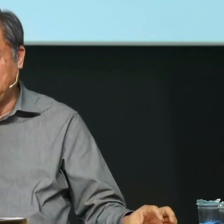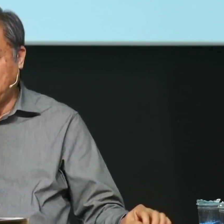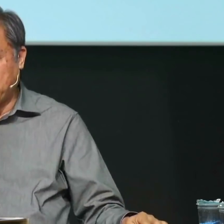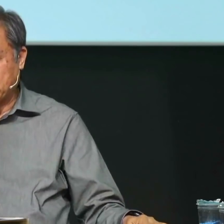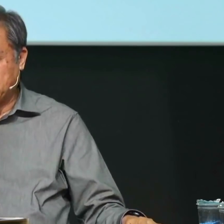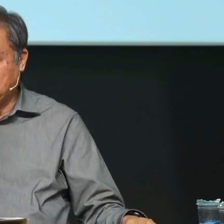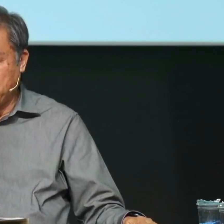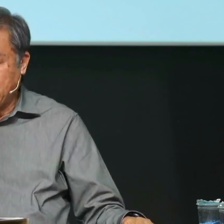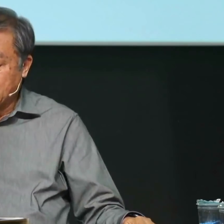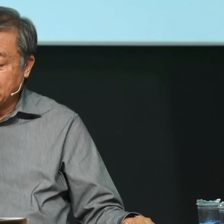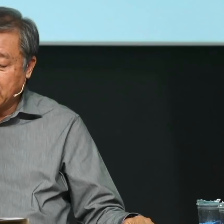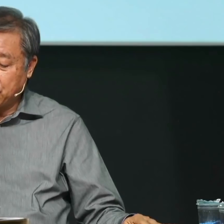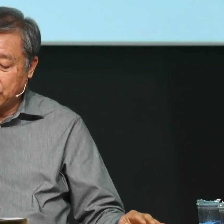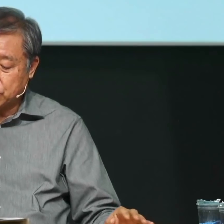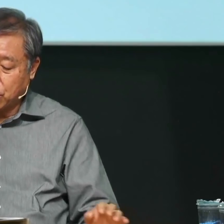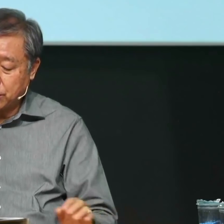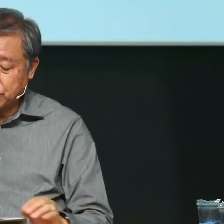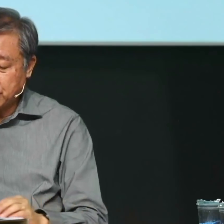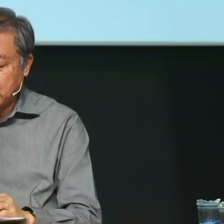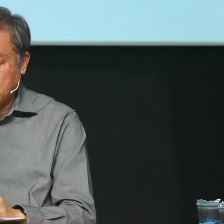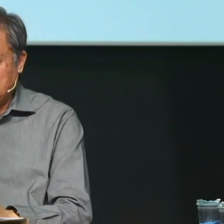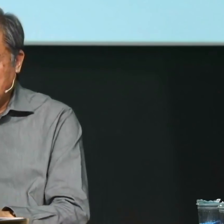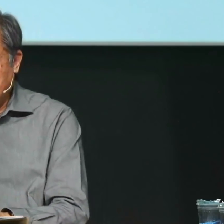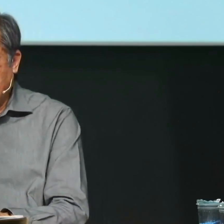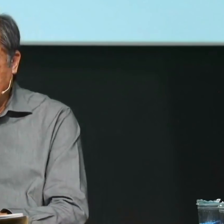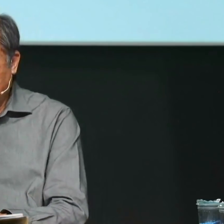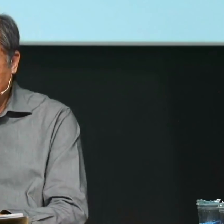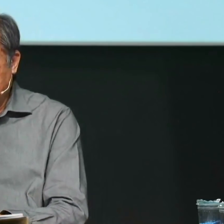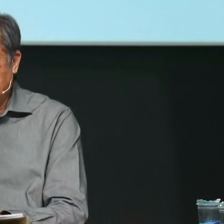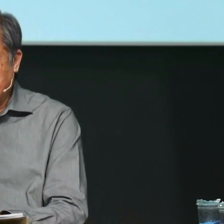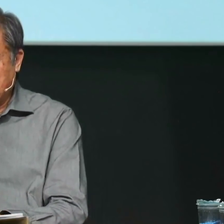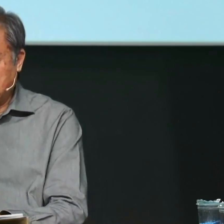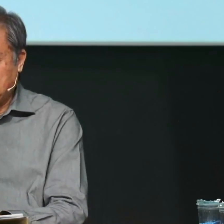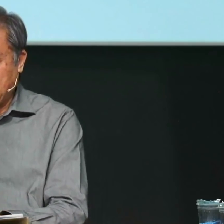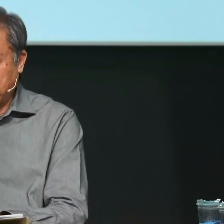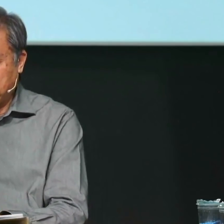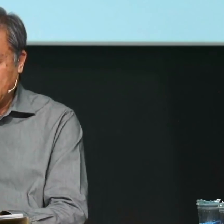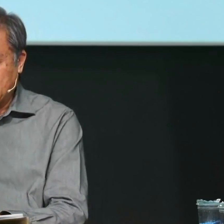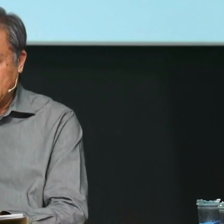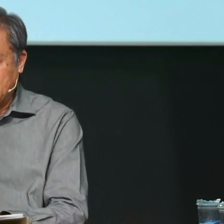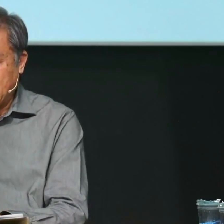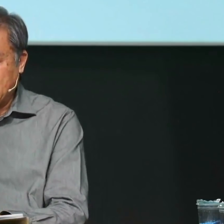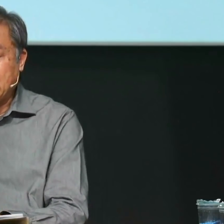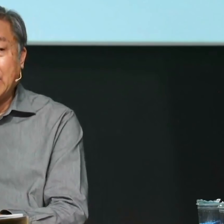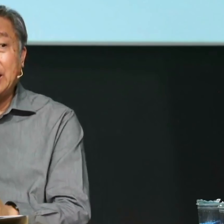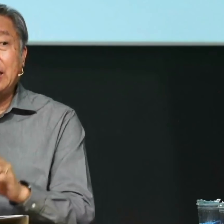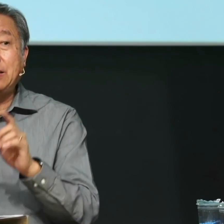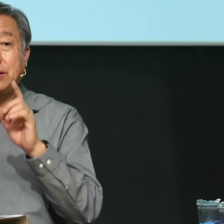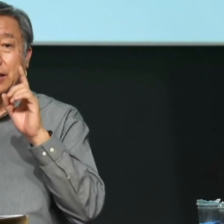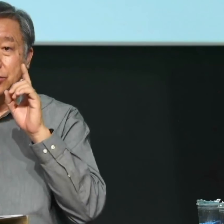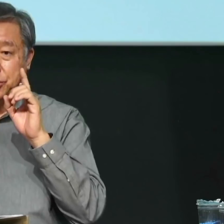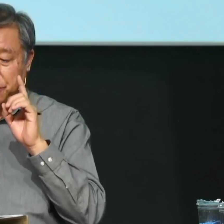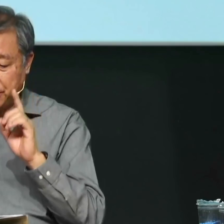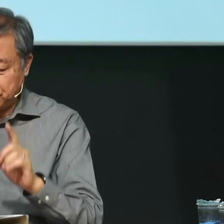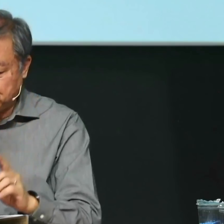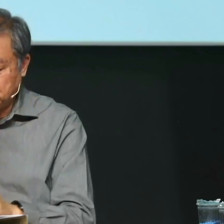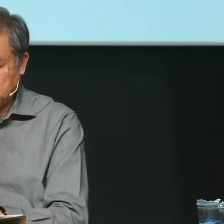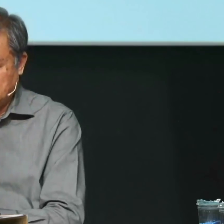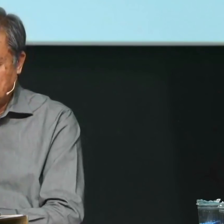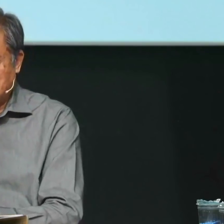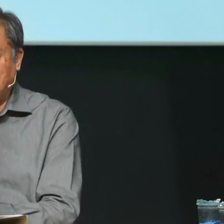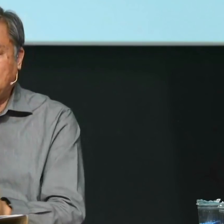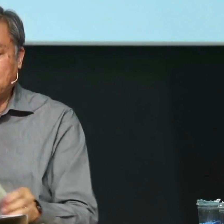era boa para se comer, agradável aos olhos, e árvore desejável para dar